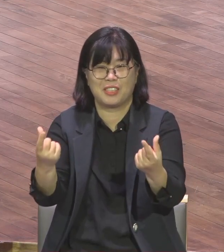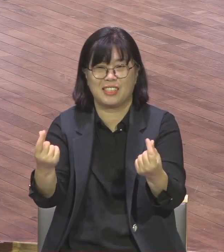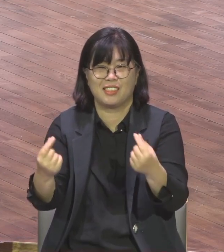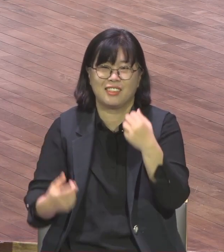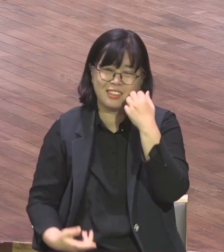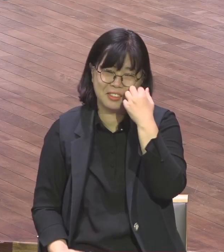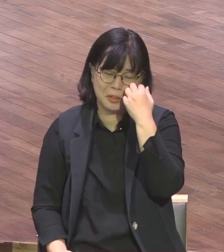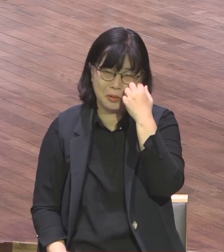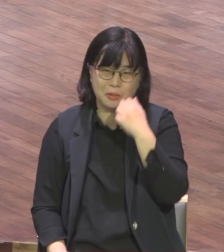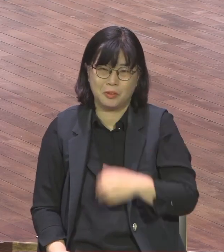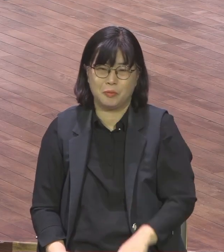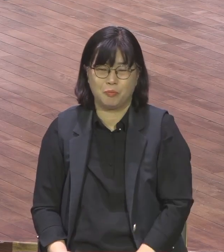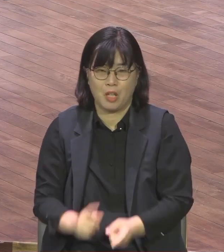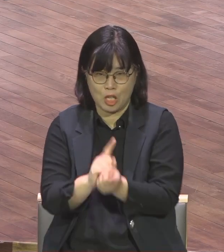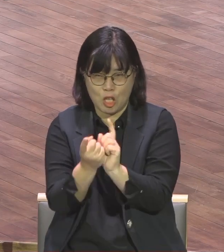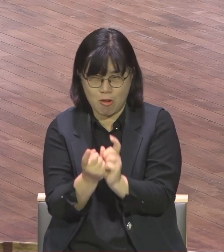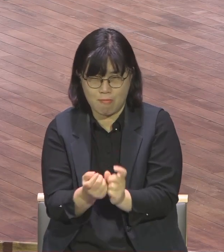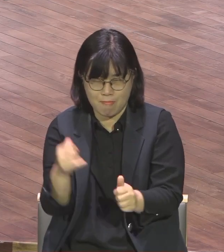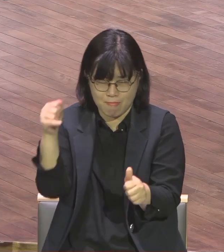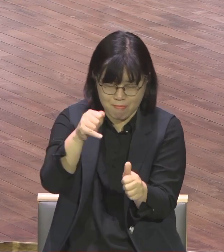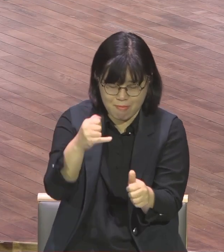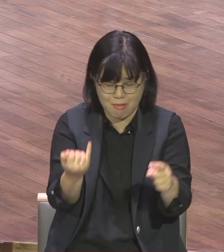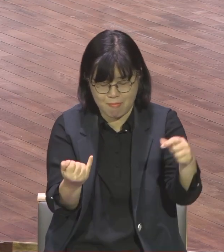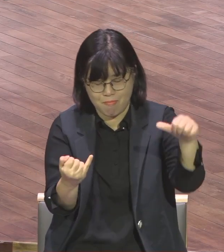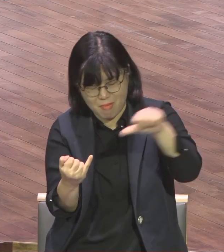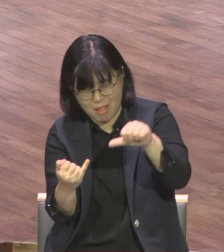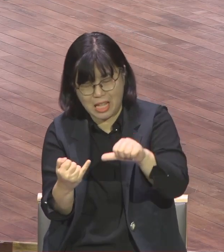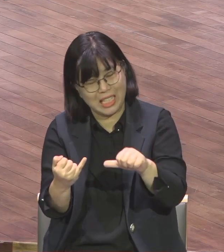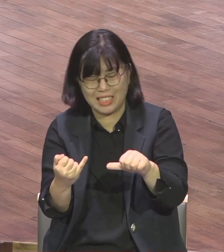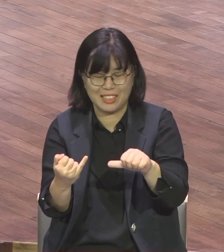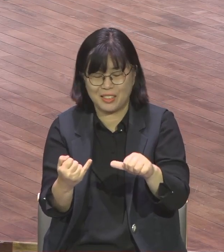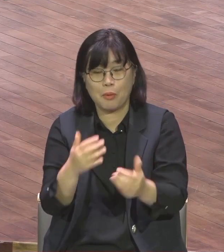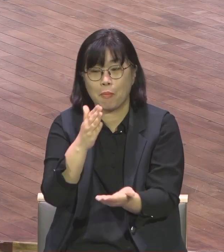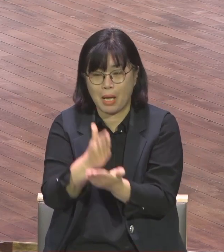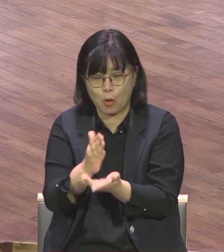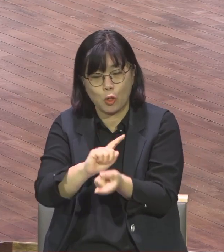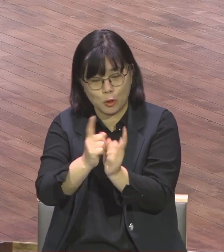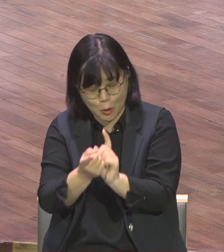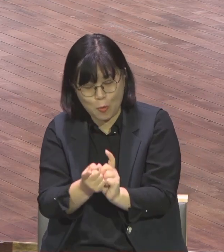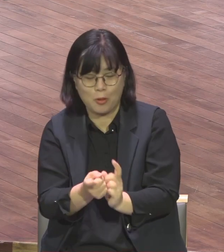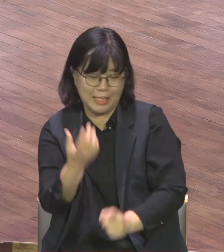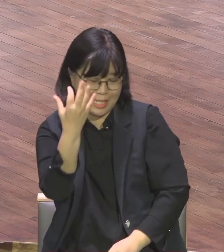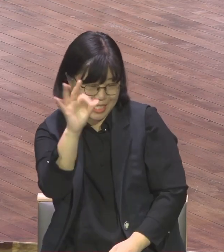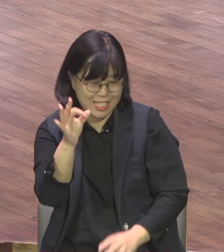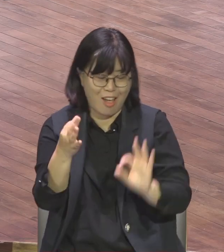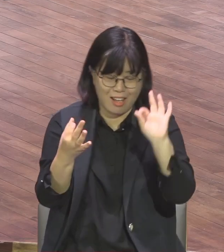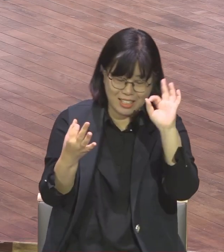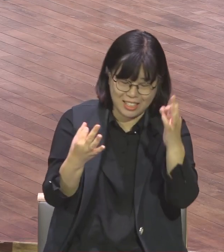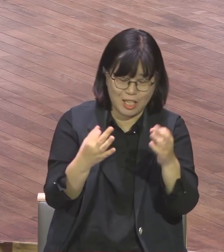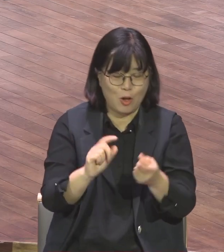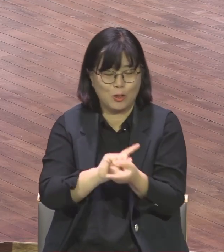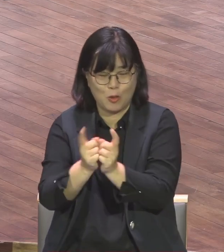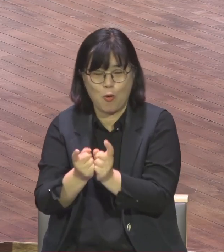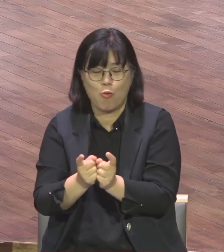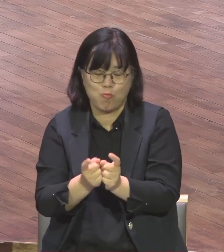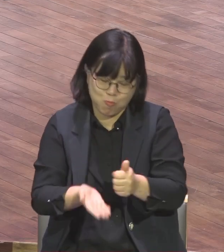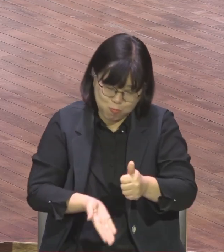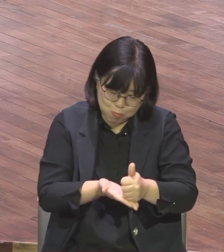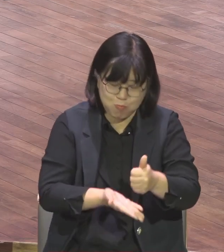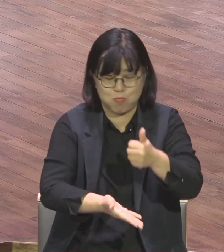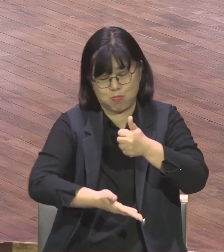수가 있겠는데 서로가 서로를 인정해주고 격려해주는 이 복음 문화가 시급한